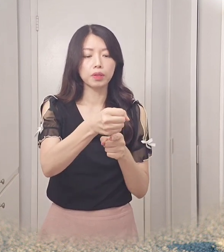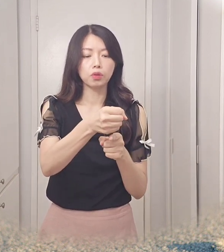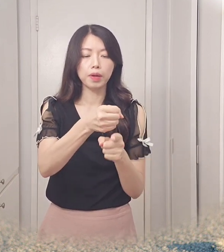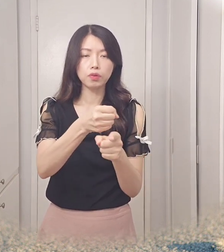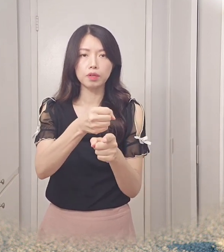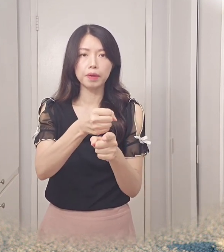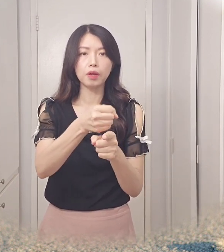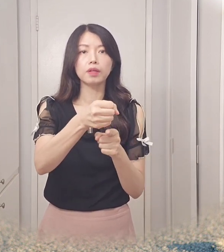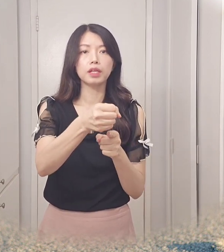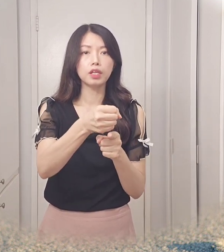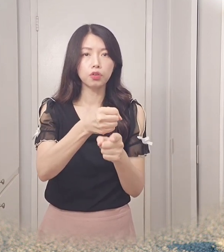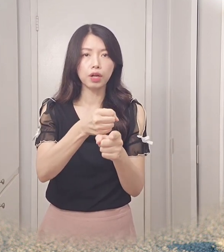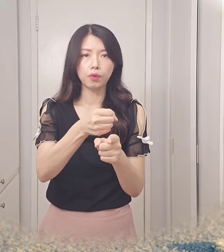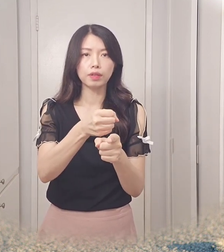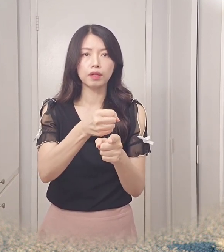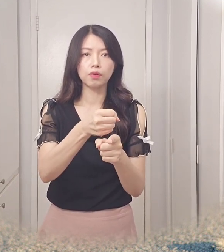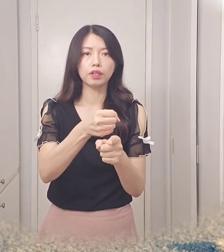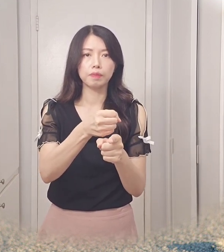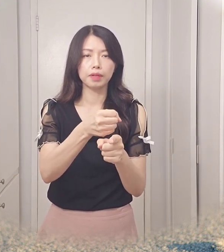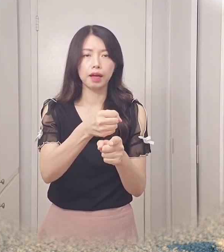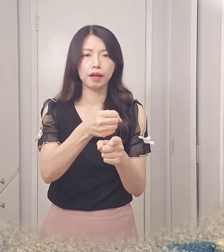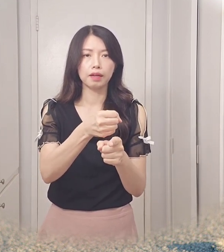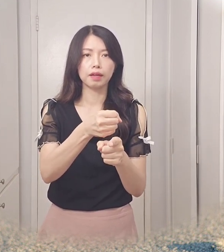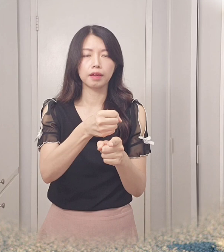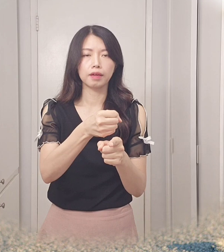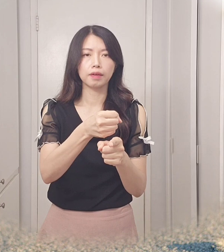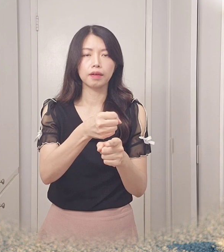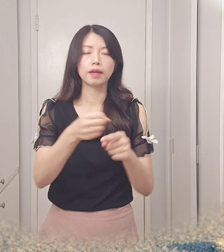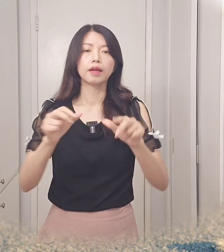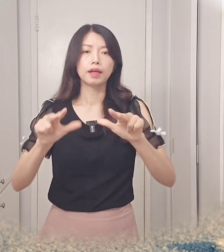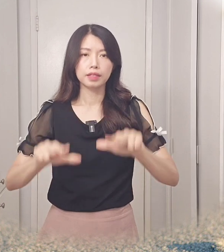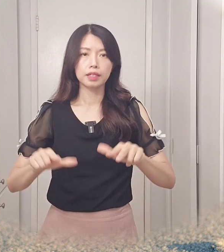주먹 밑으로 빼주시면 이유라고 한 뜻의 수어가 됩니다.